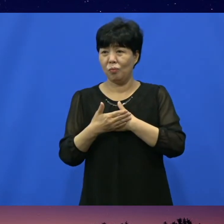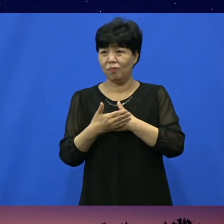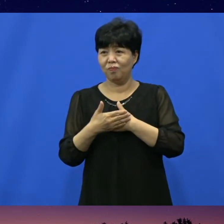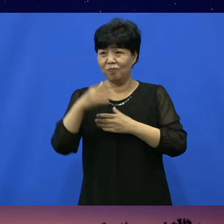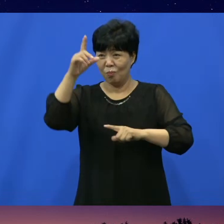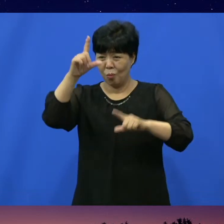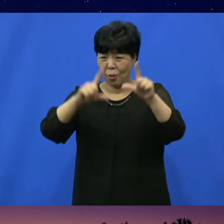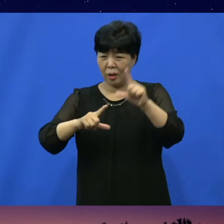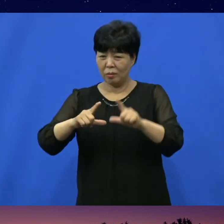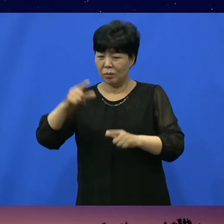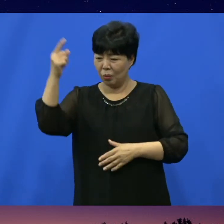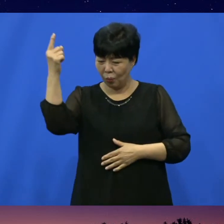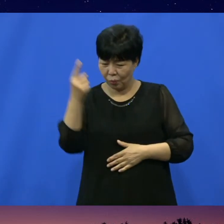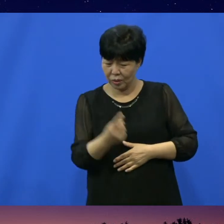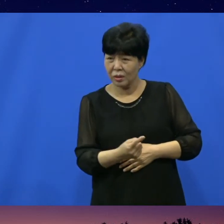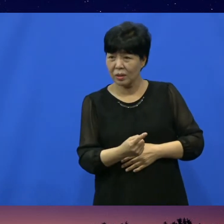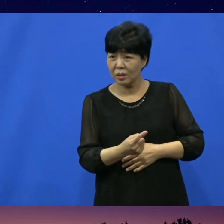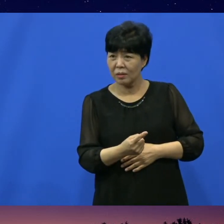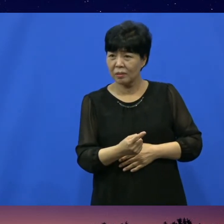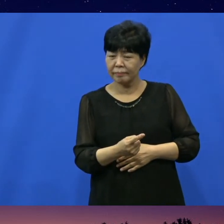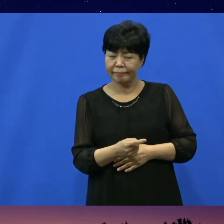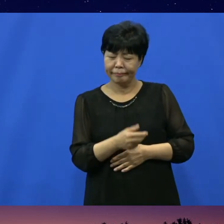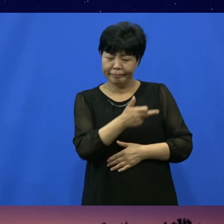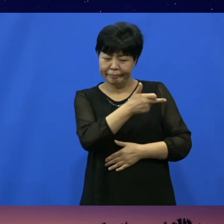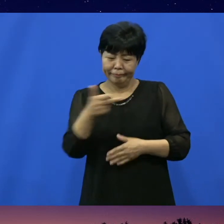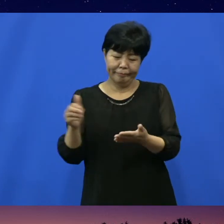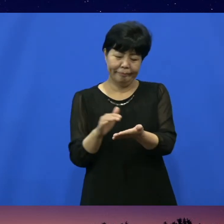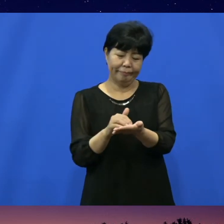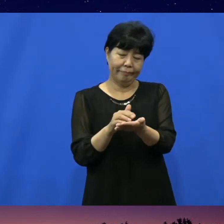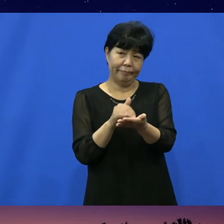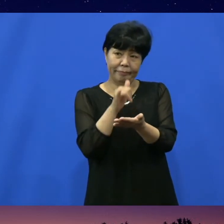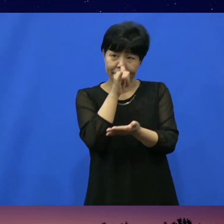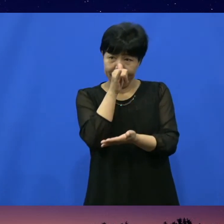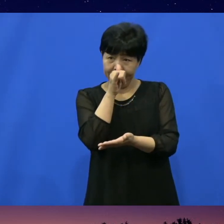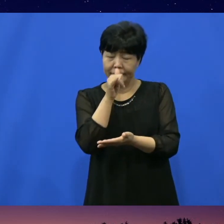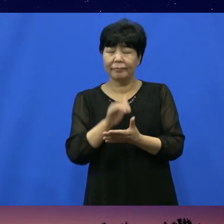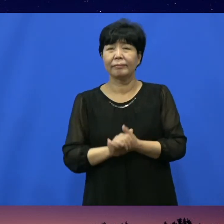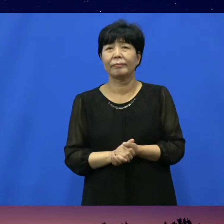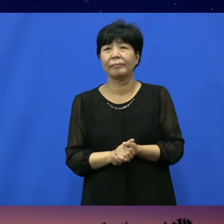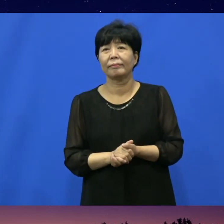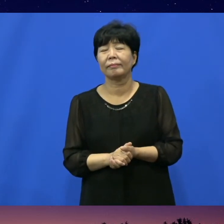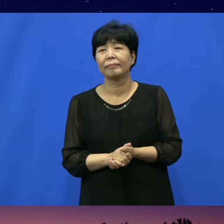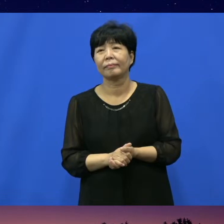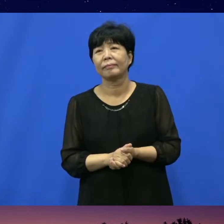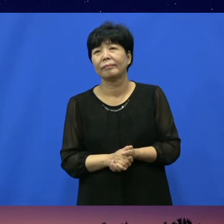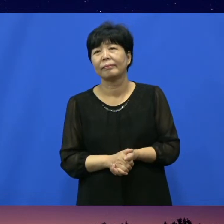자, 이건 굉장한 비밀이 안에 있는 거예요. 육신을 입고 이 땅에 사람이 되셨다는